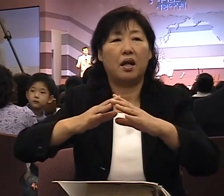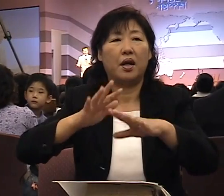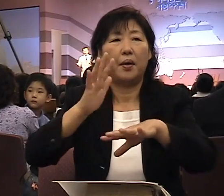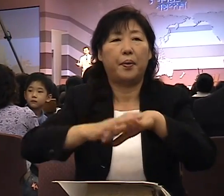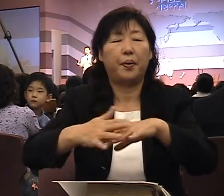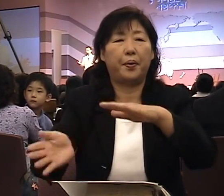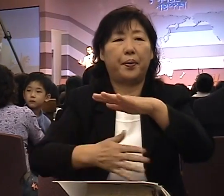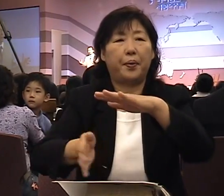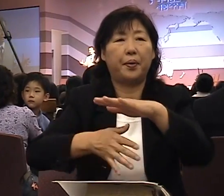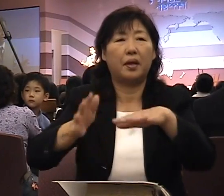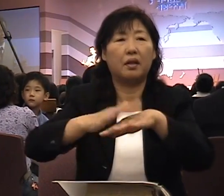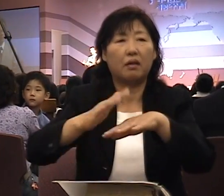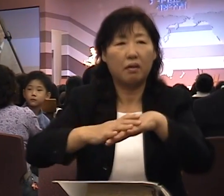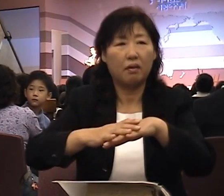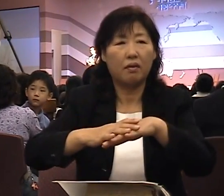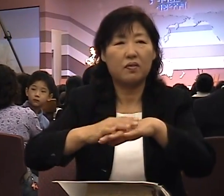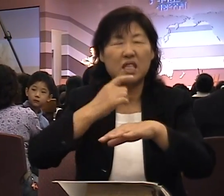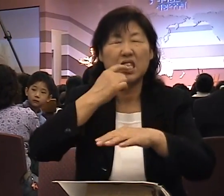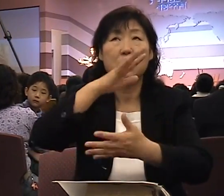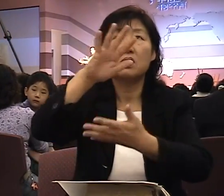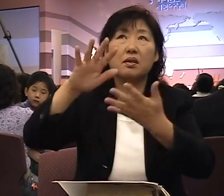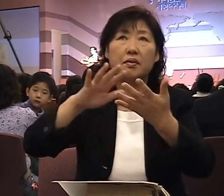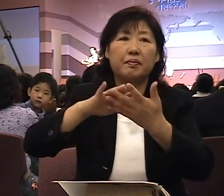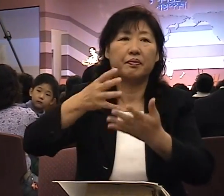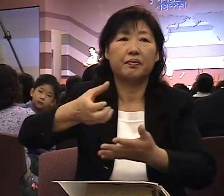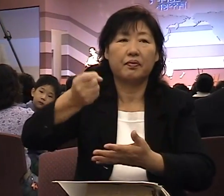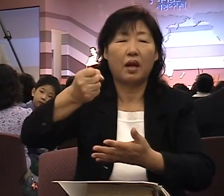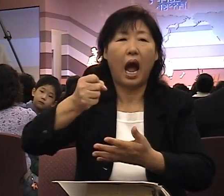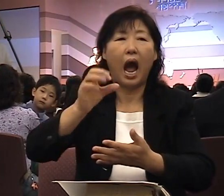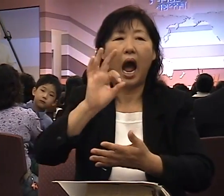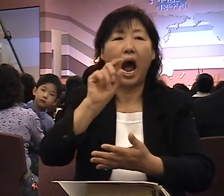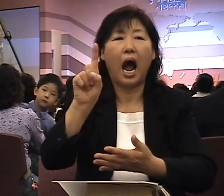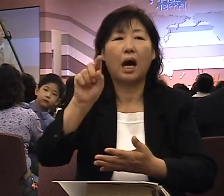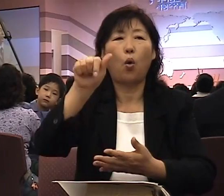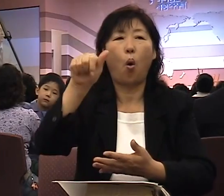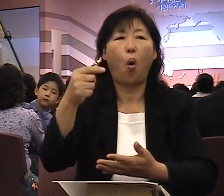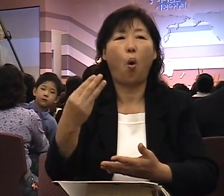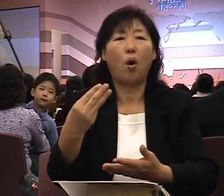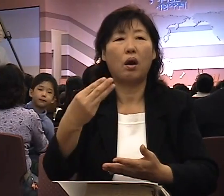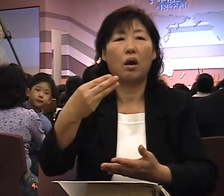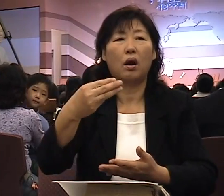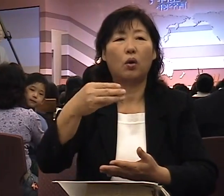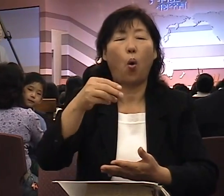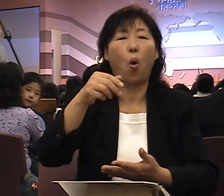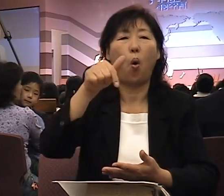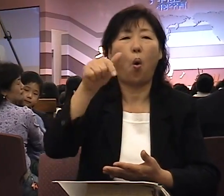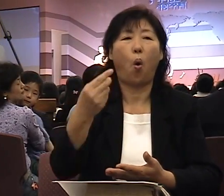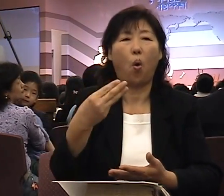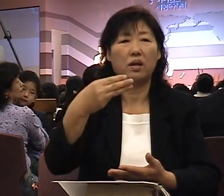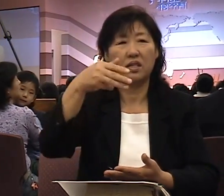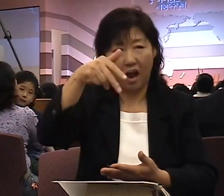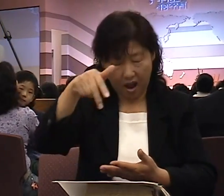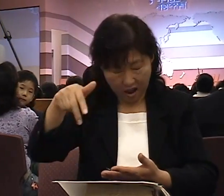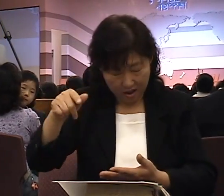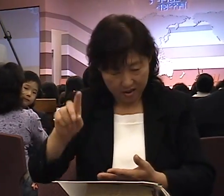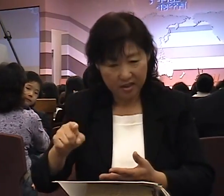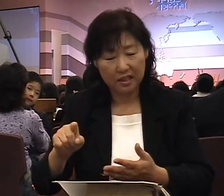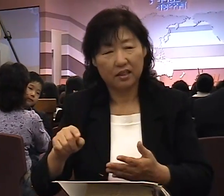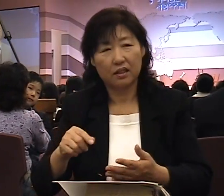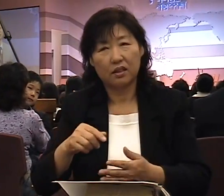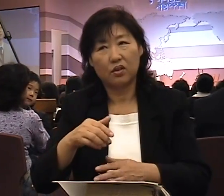부름 들고 가리다 헌신했을 때 하나님께서 그들의 헌신을 받아주신 것에서 이미 이루어졌고요.